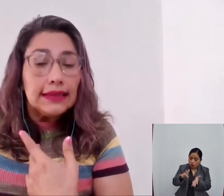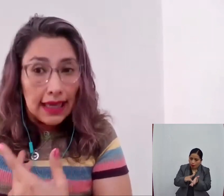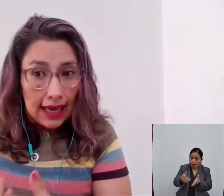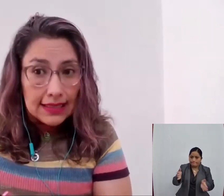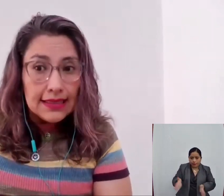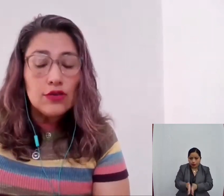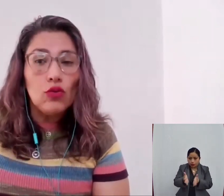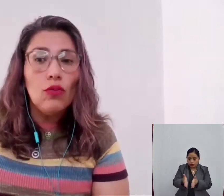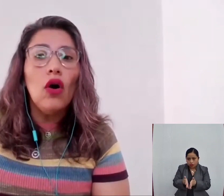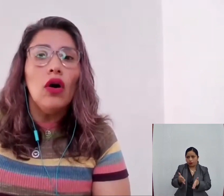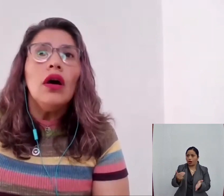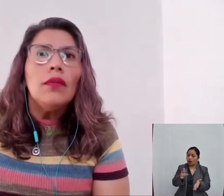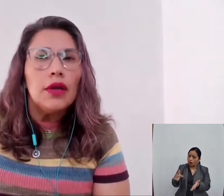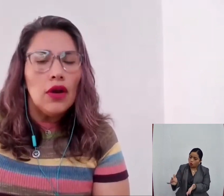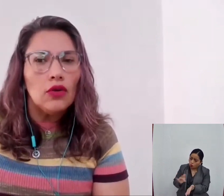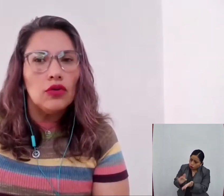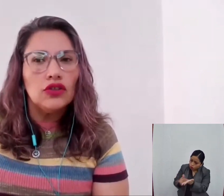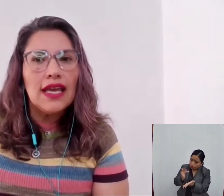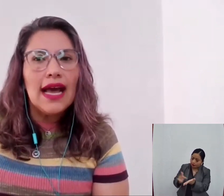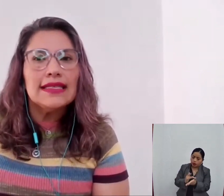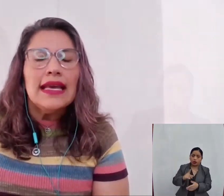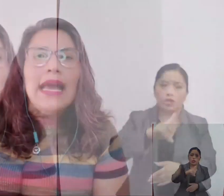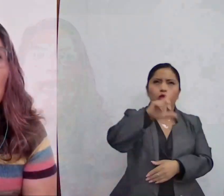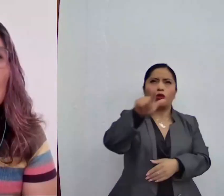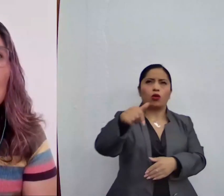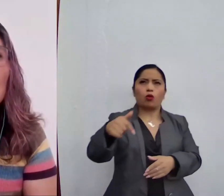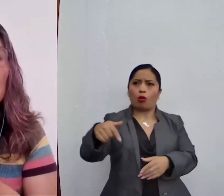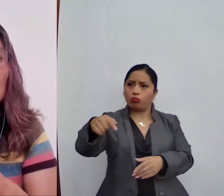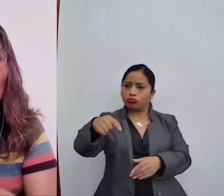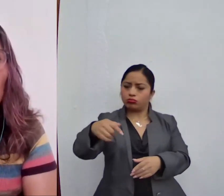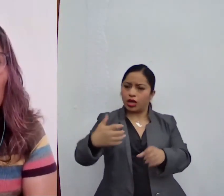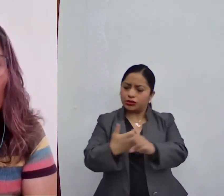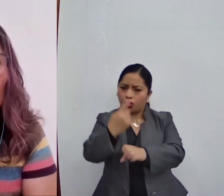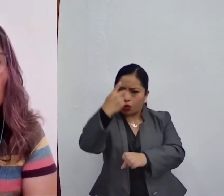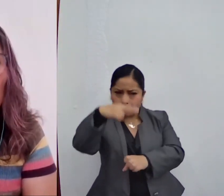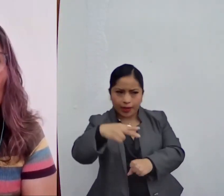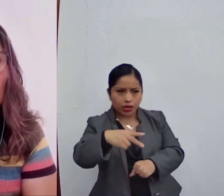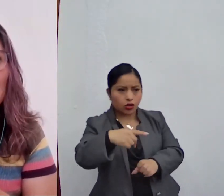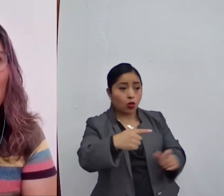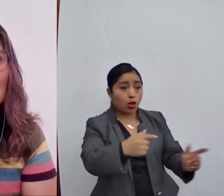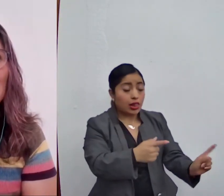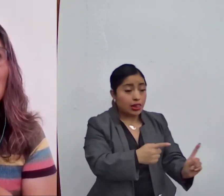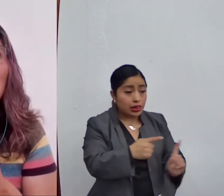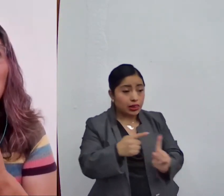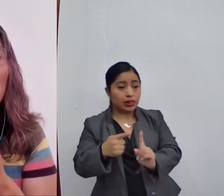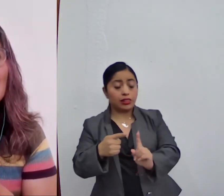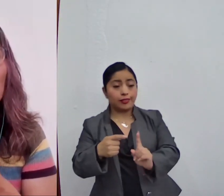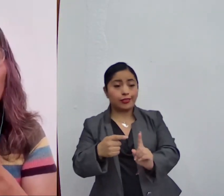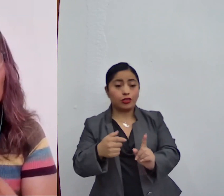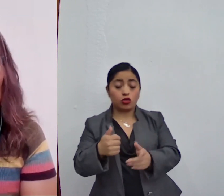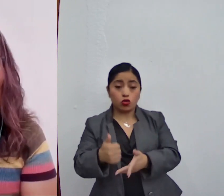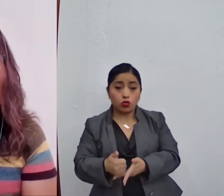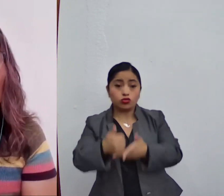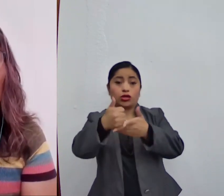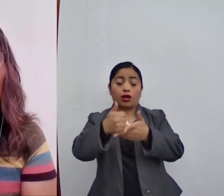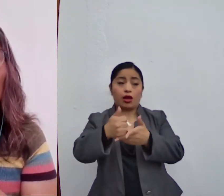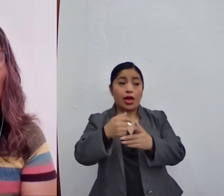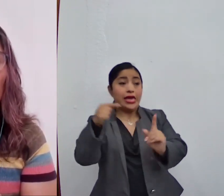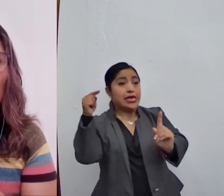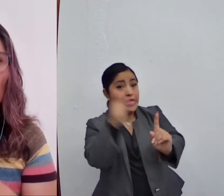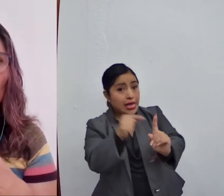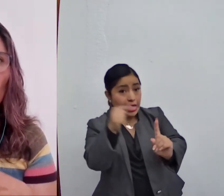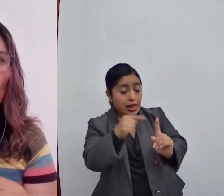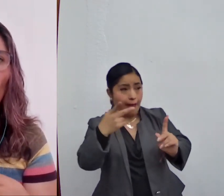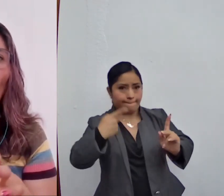que se sumó, vino algunos días y el resultado, señores, es que esta persona es